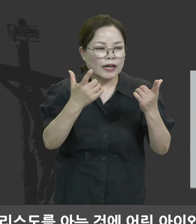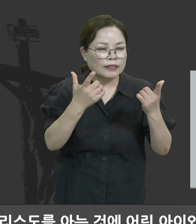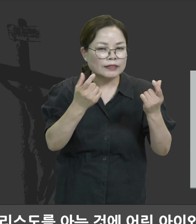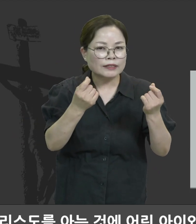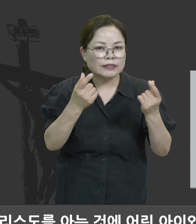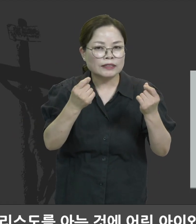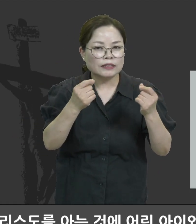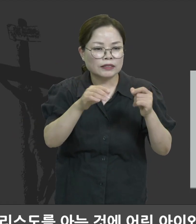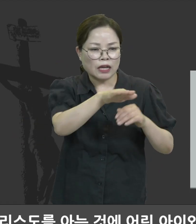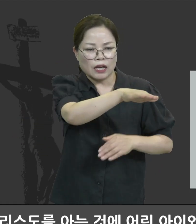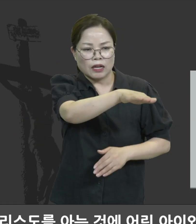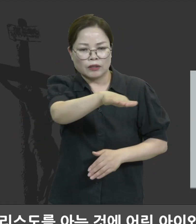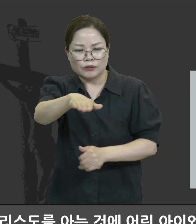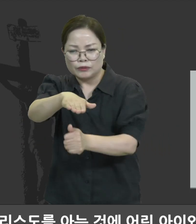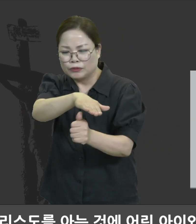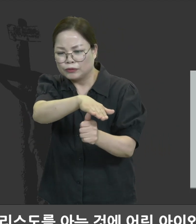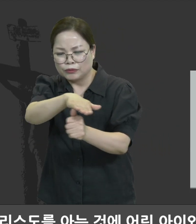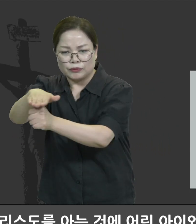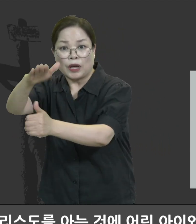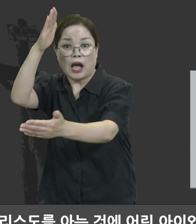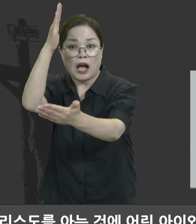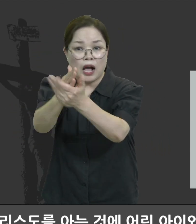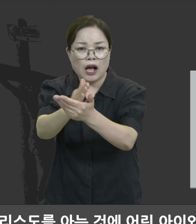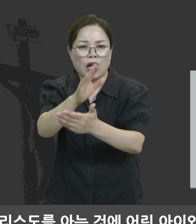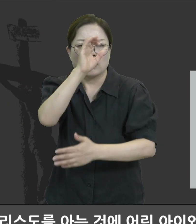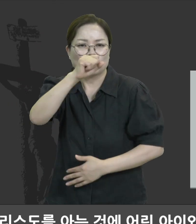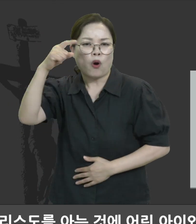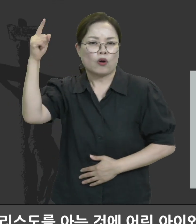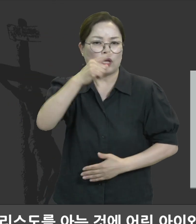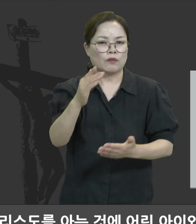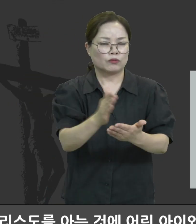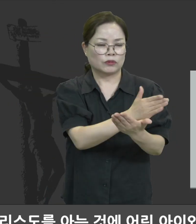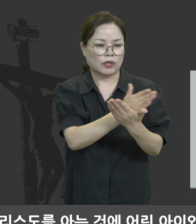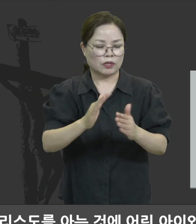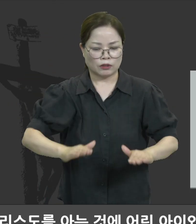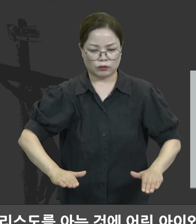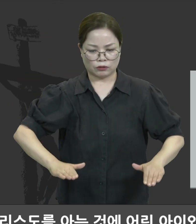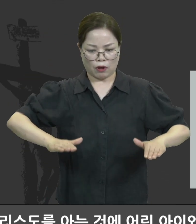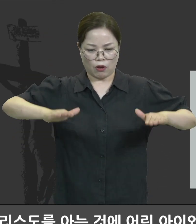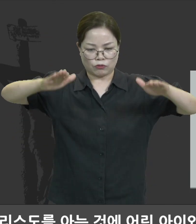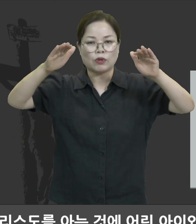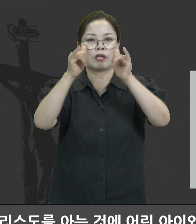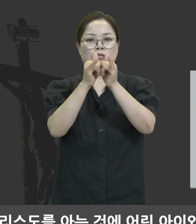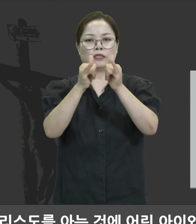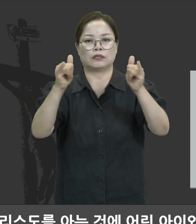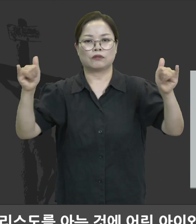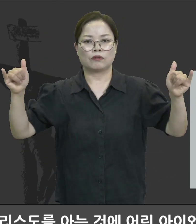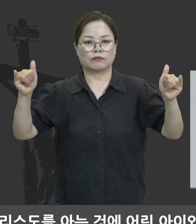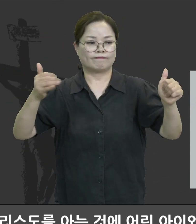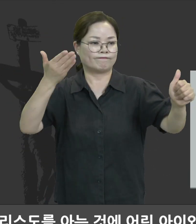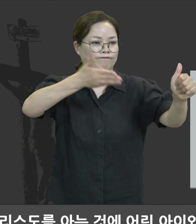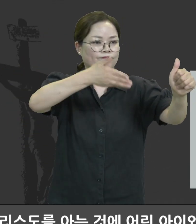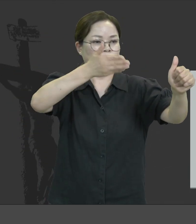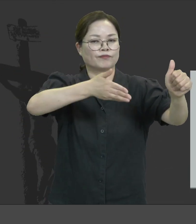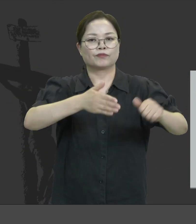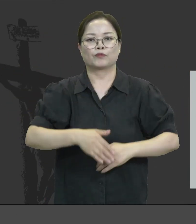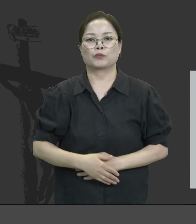단계에 머무르지 말고 선악을 분별하는 성숙한 신앙인으로 자라나라고